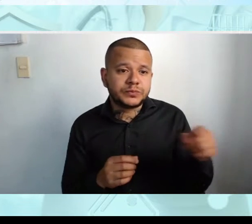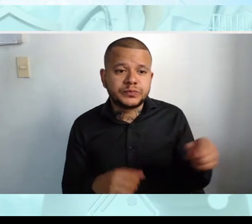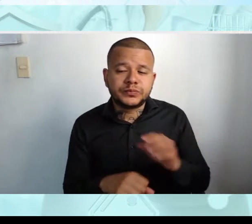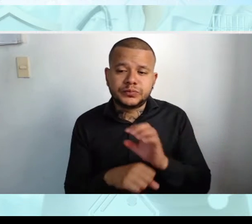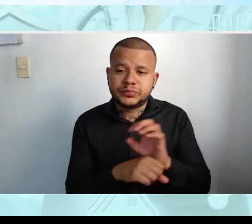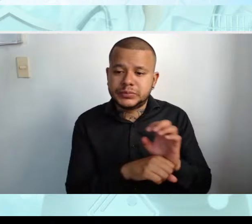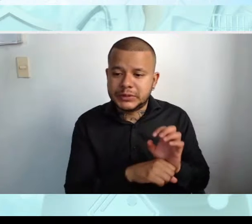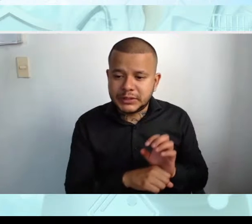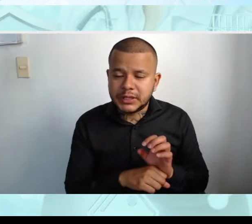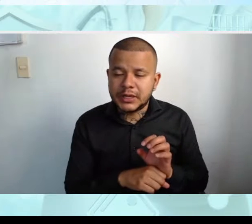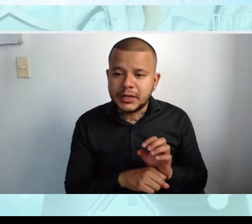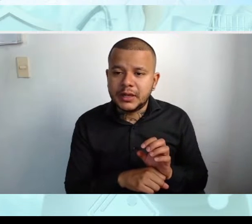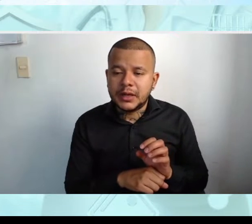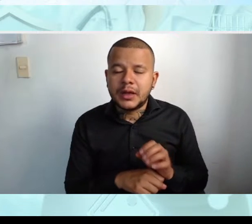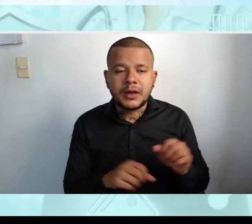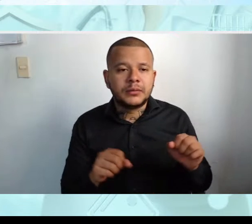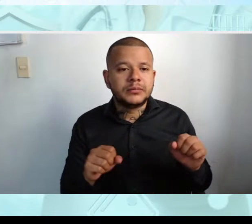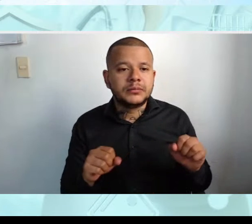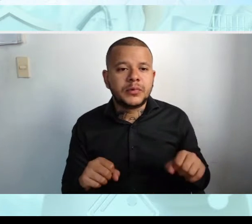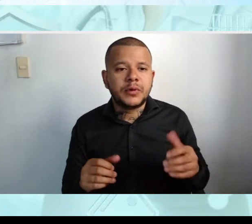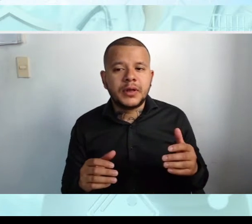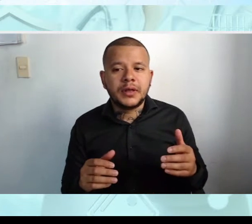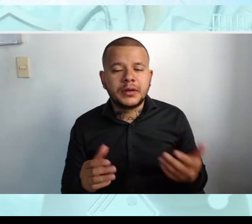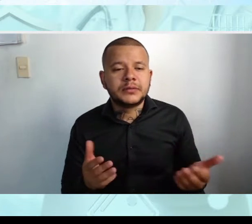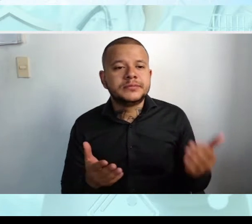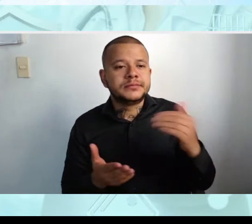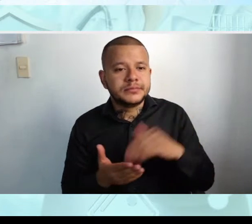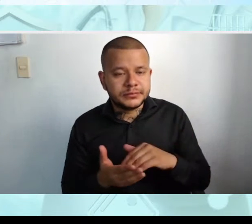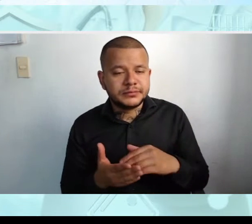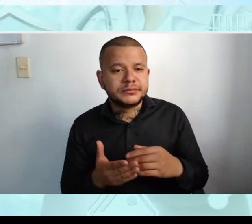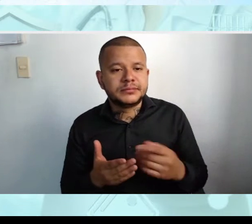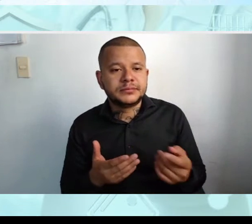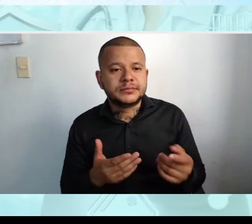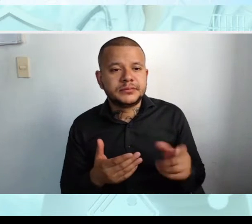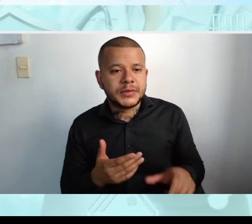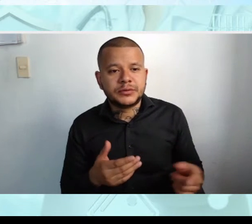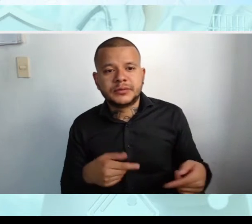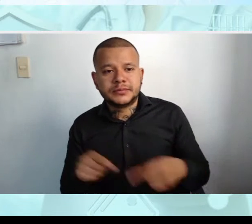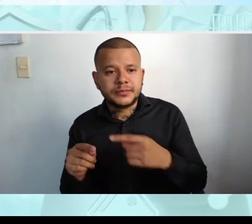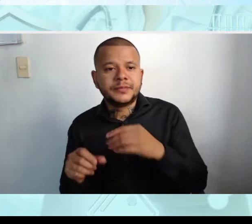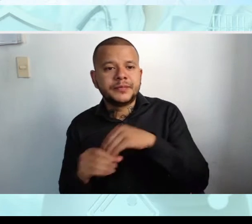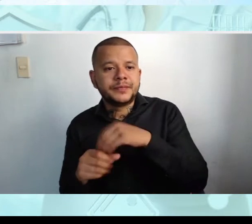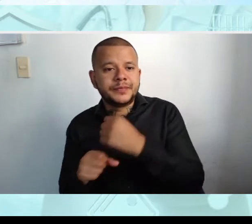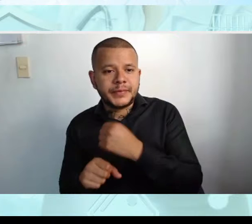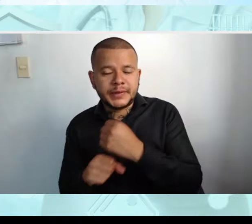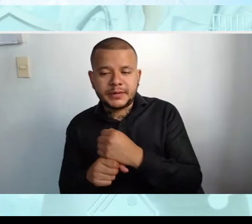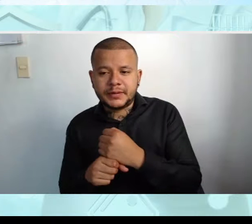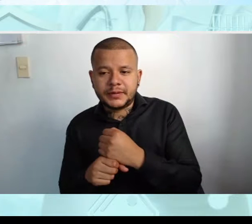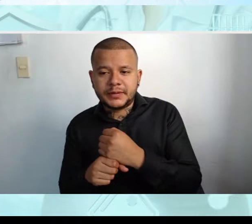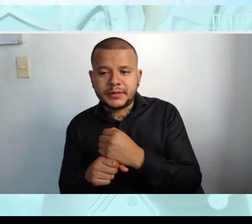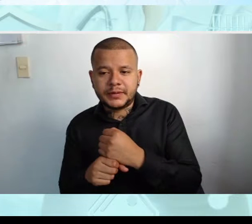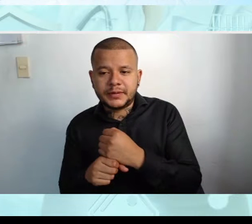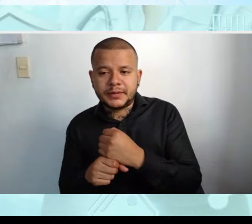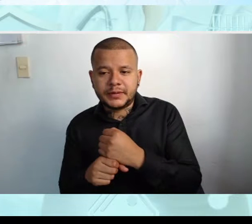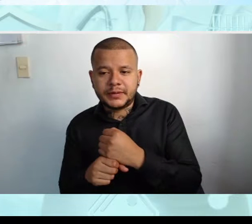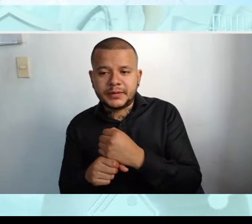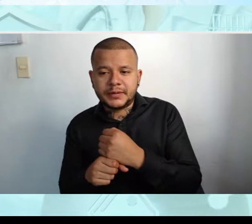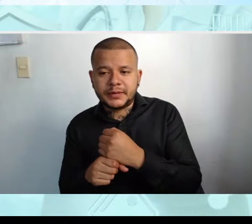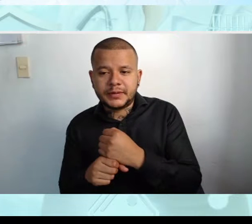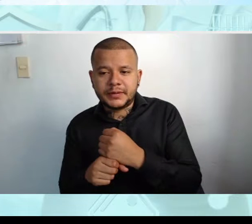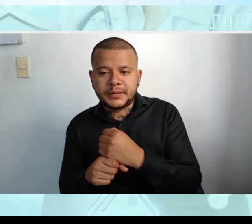entidades la posibilidad de una reincorporación laboral, por decirlo de esa forma, y solamente para mencionar uno de